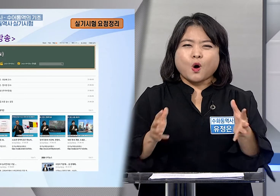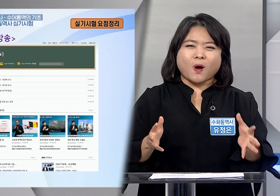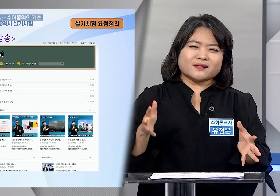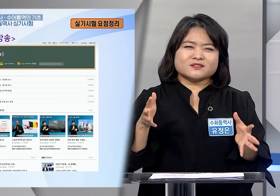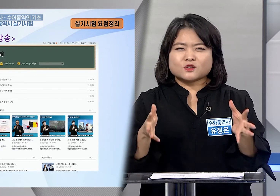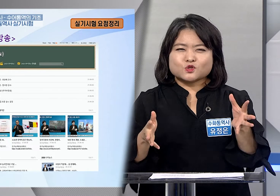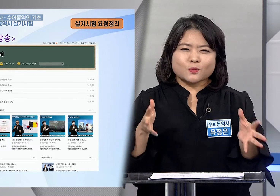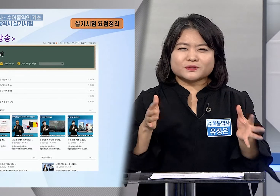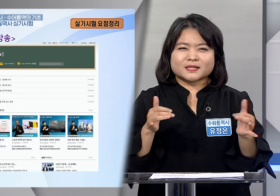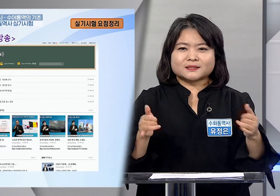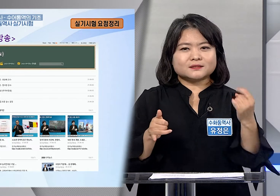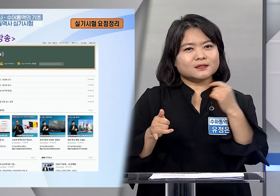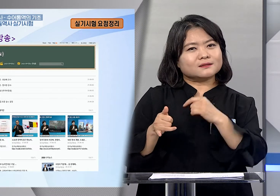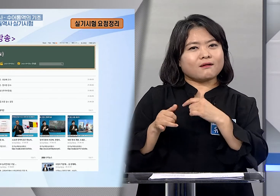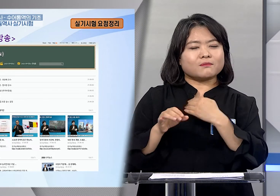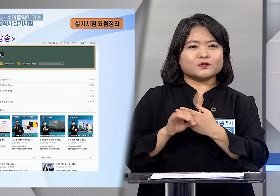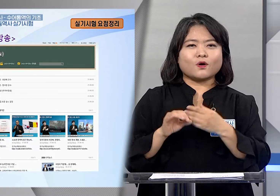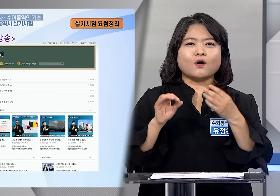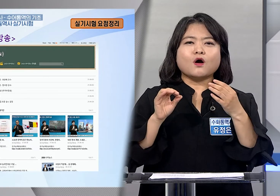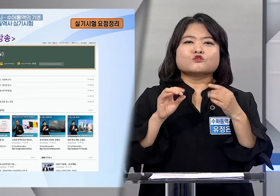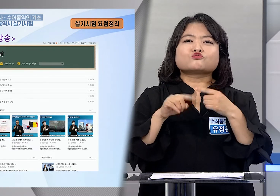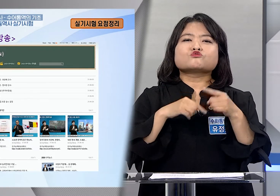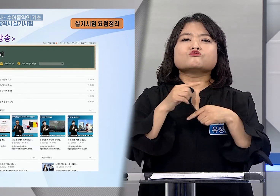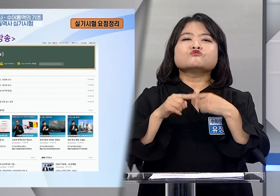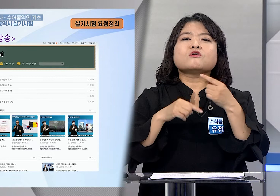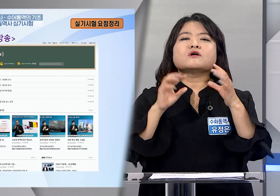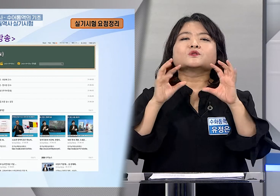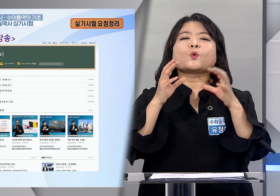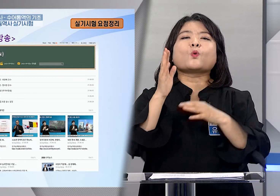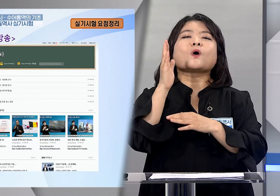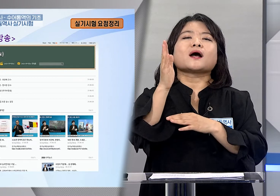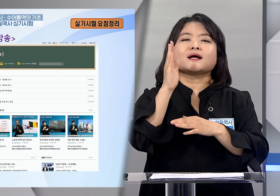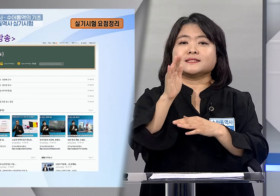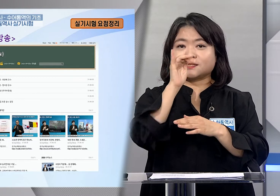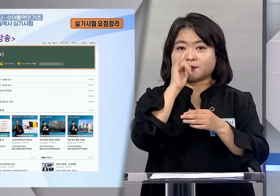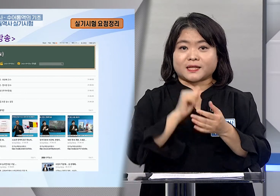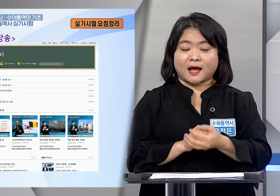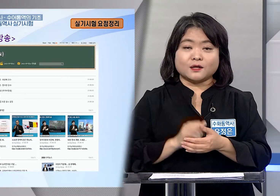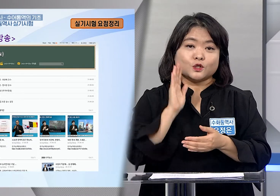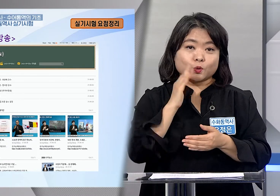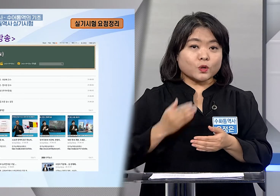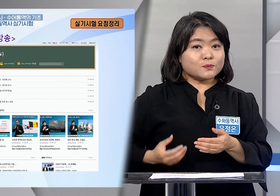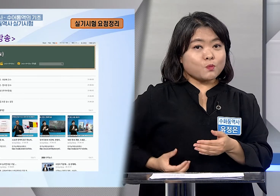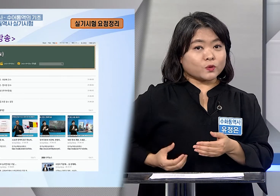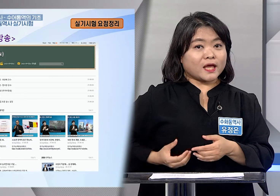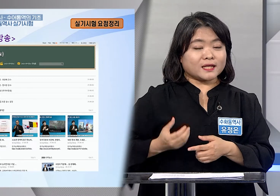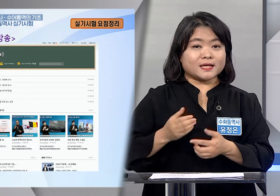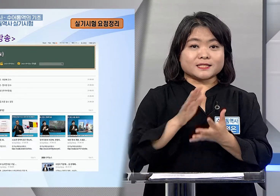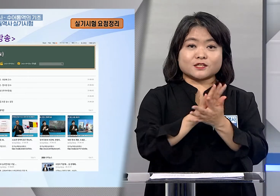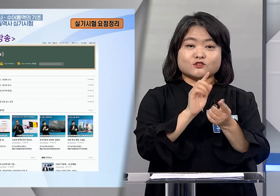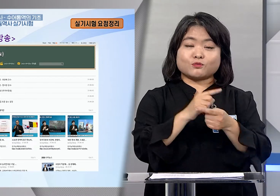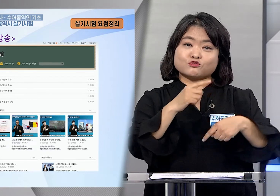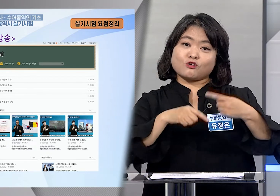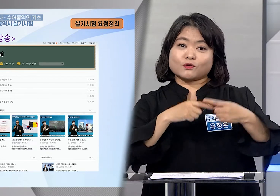완전 초보자들은 여기 들어가면요. 수어 동화가 있습니다. 농인 모델이 직접